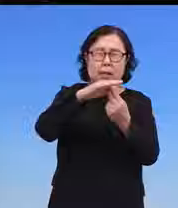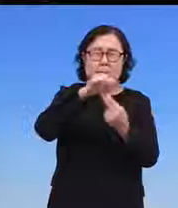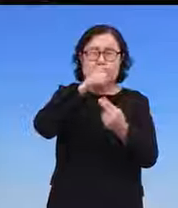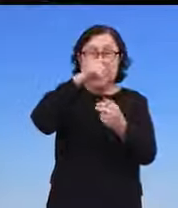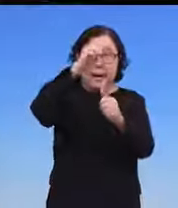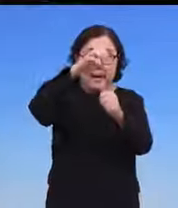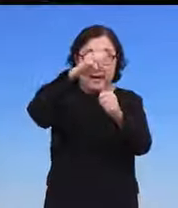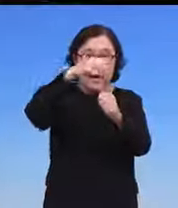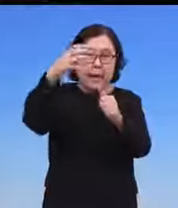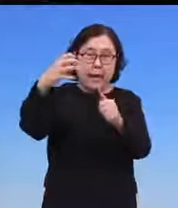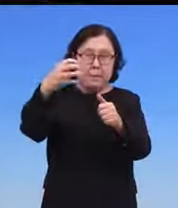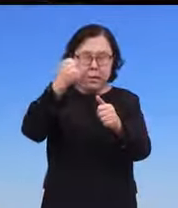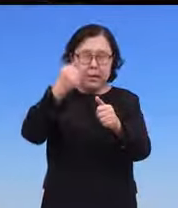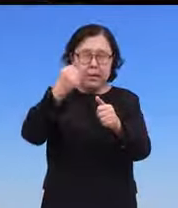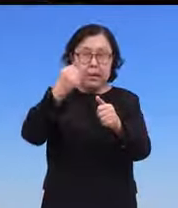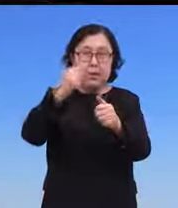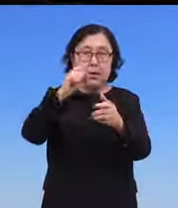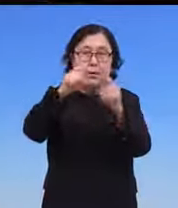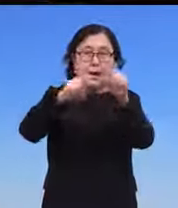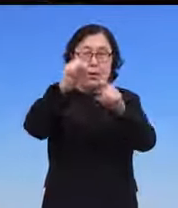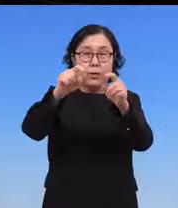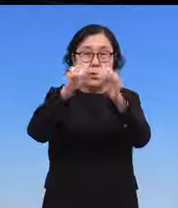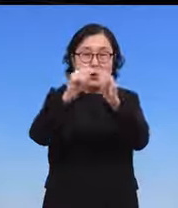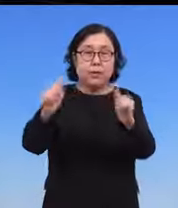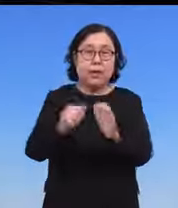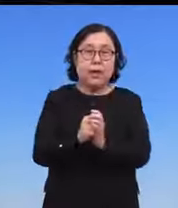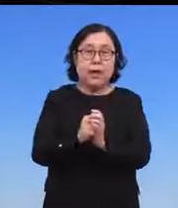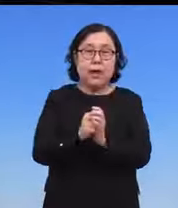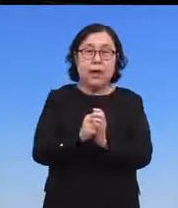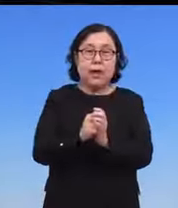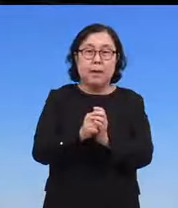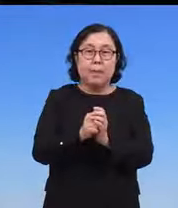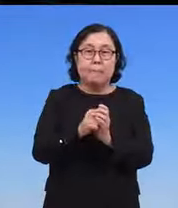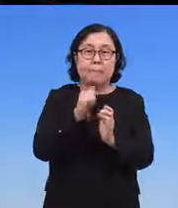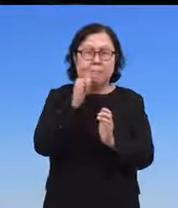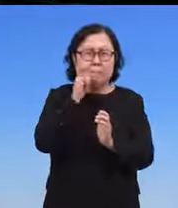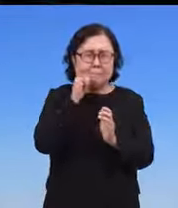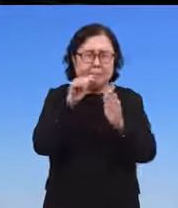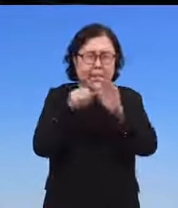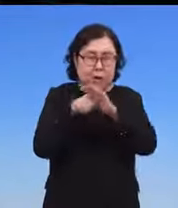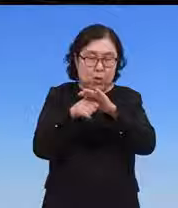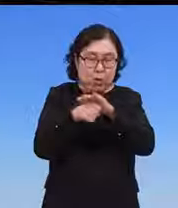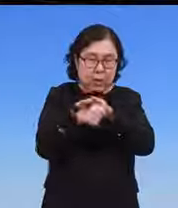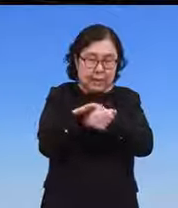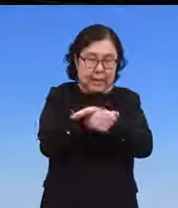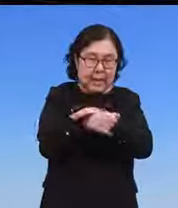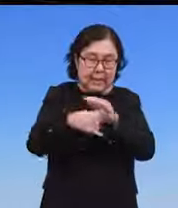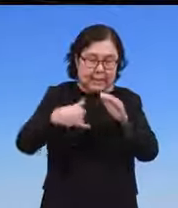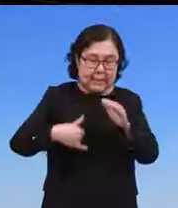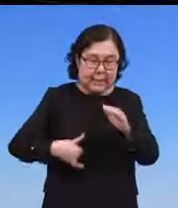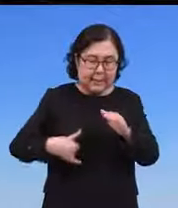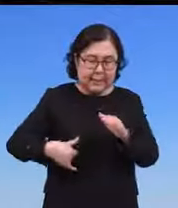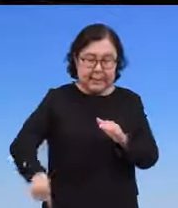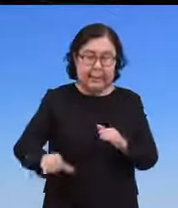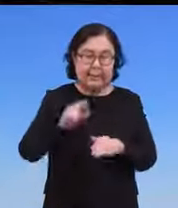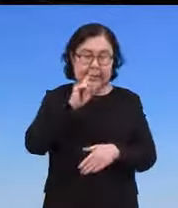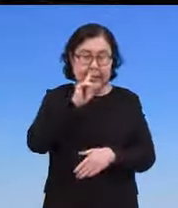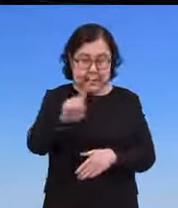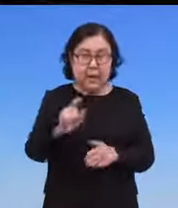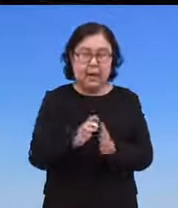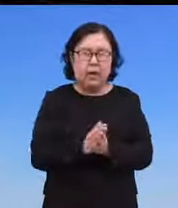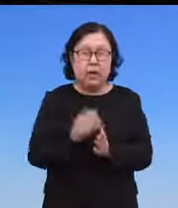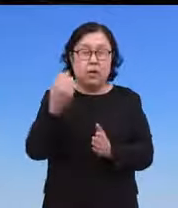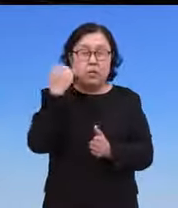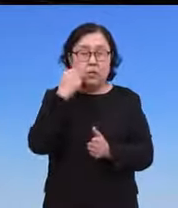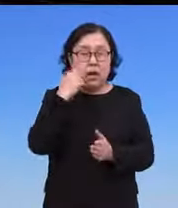요한이 세례받으러 나오는 무리에게 이르되 독사의 자식들아 누가 너희에게 일러 장차 올 진노를 피하라 하더냐. 그러므로